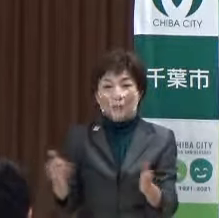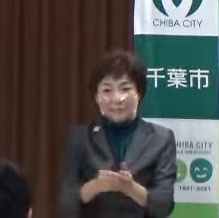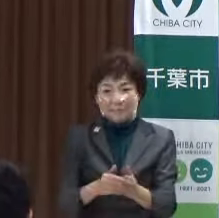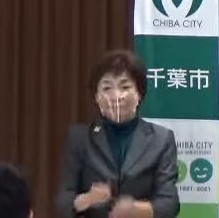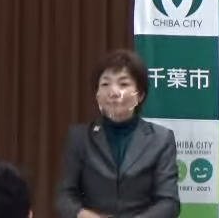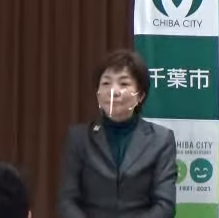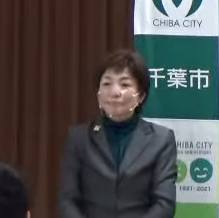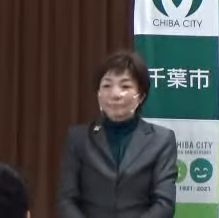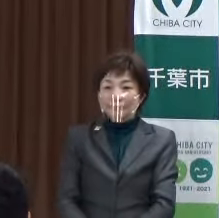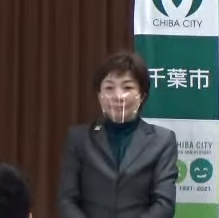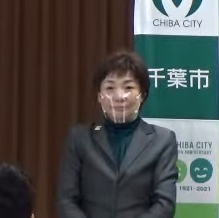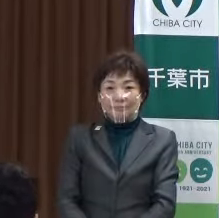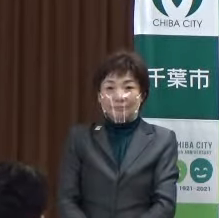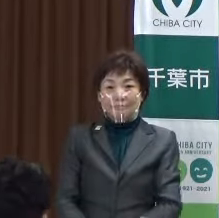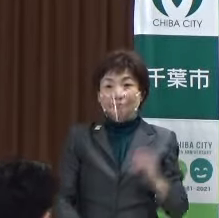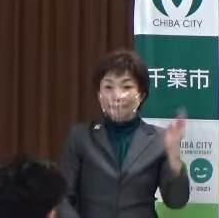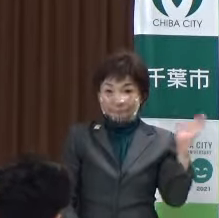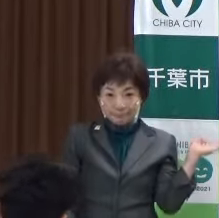上